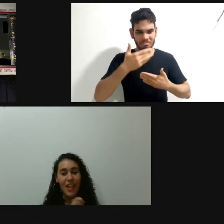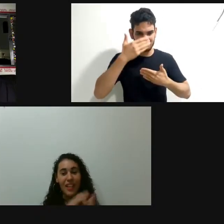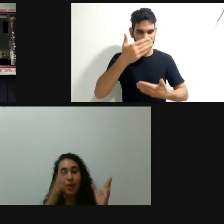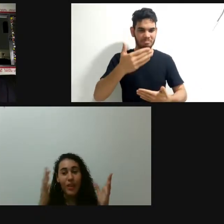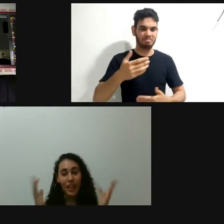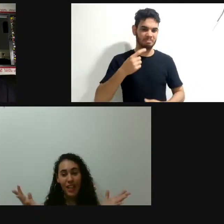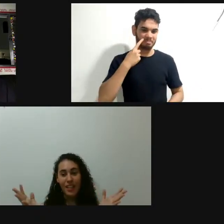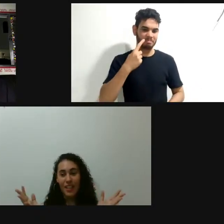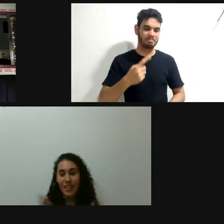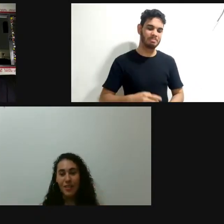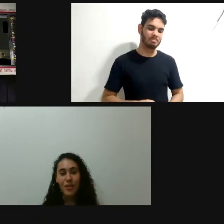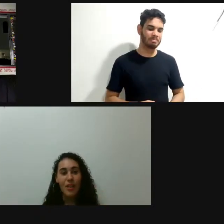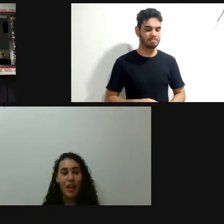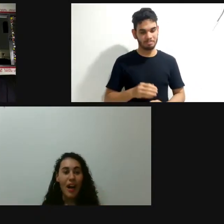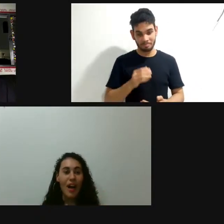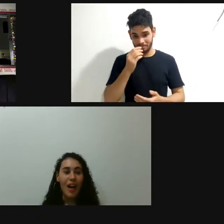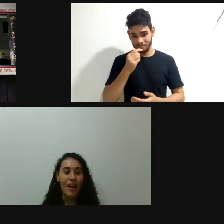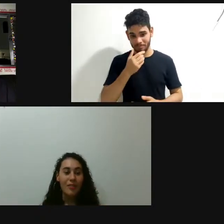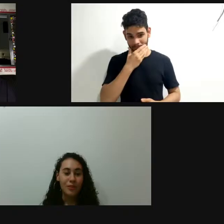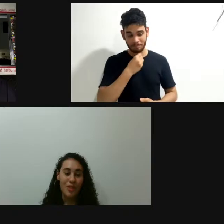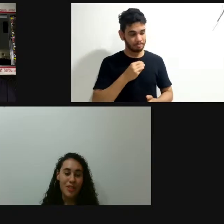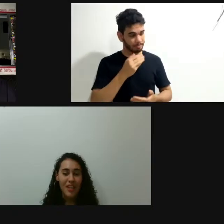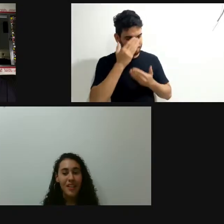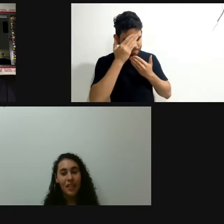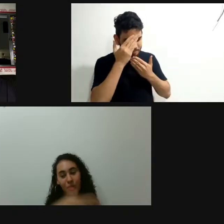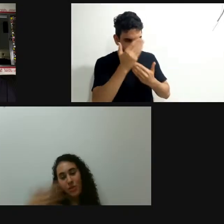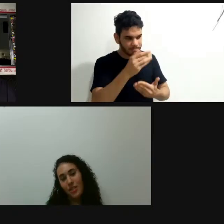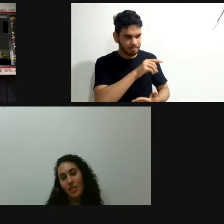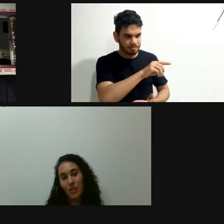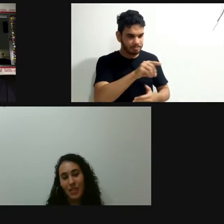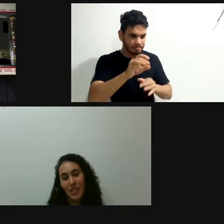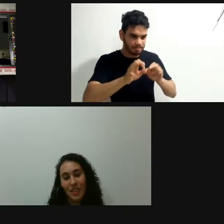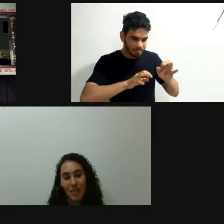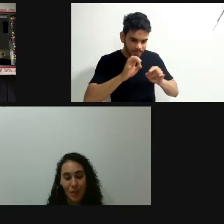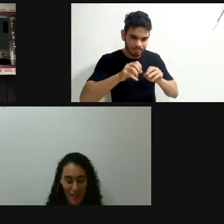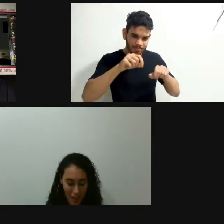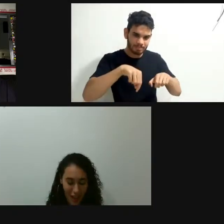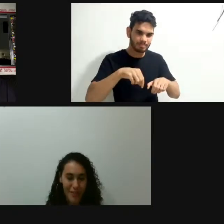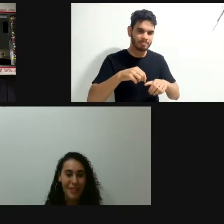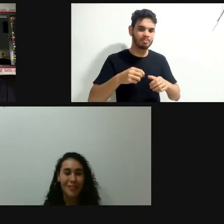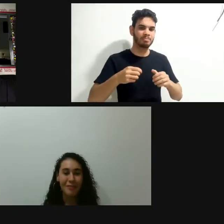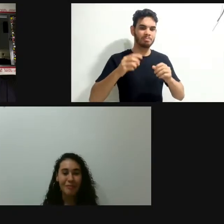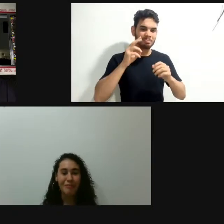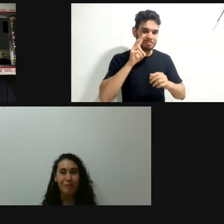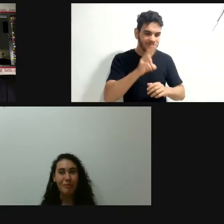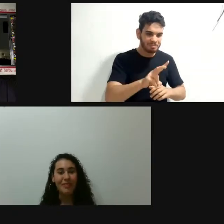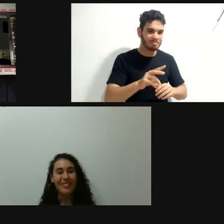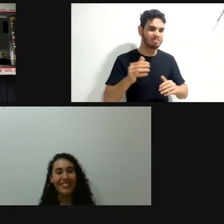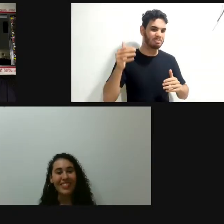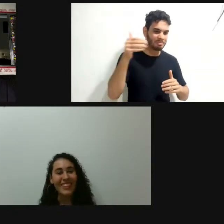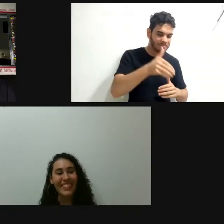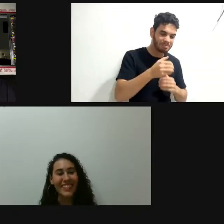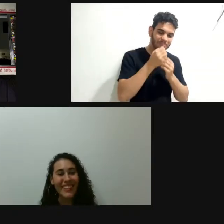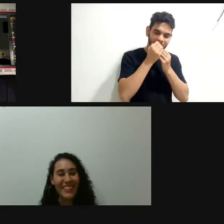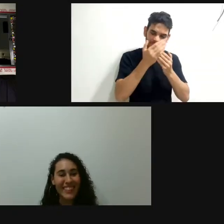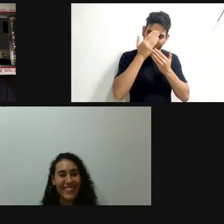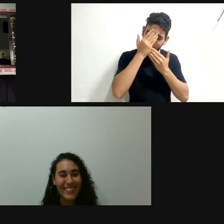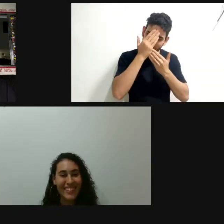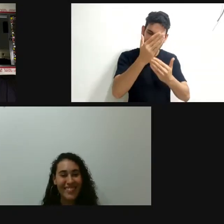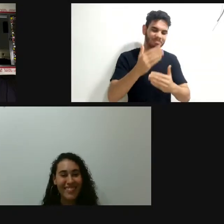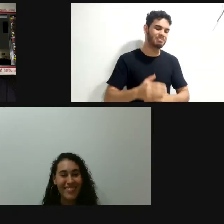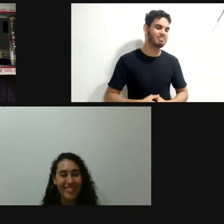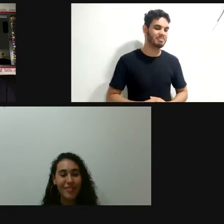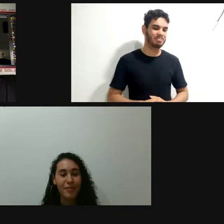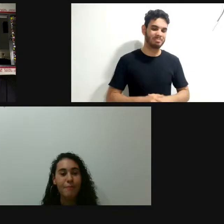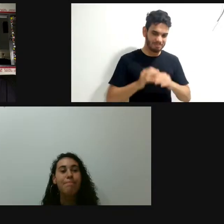De nada, eu que agradeço a você e a todos que estão assistindo essa live. Que agradeço. Vai ter